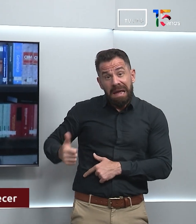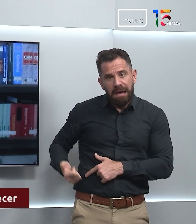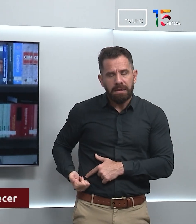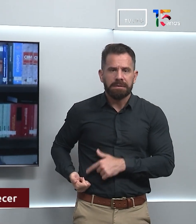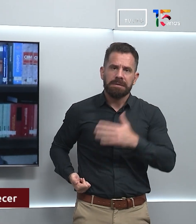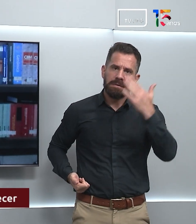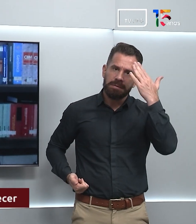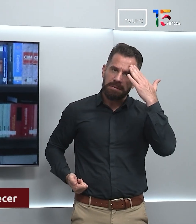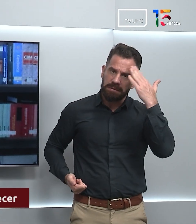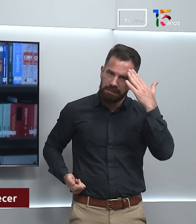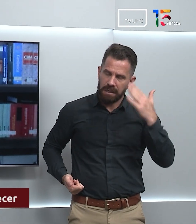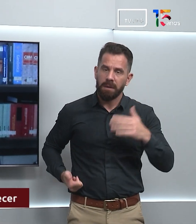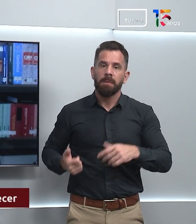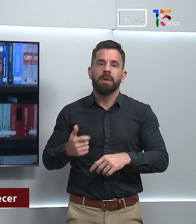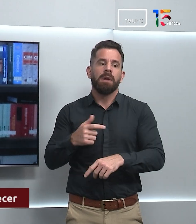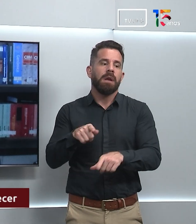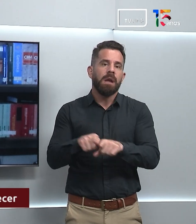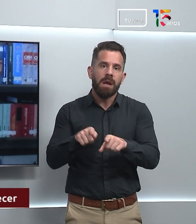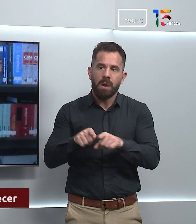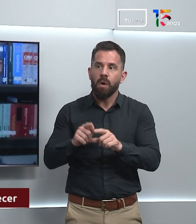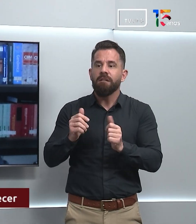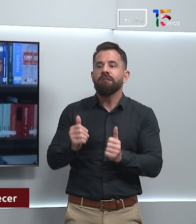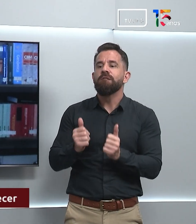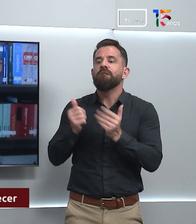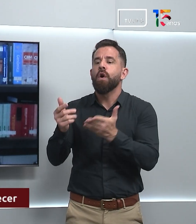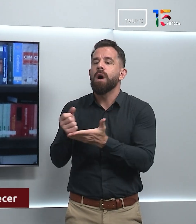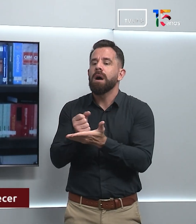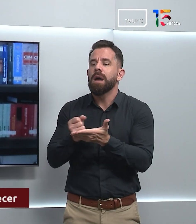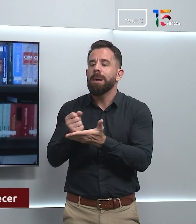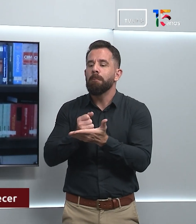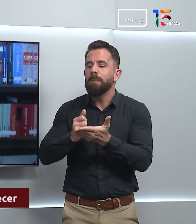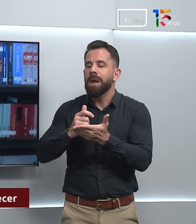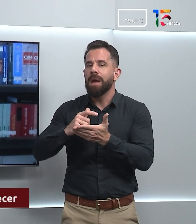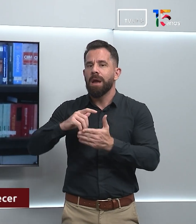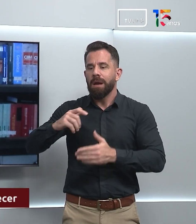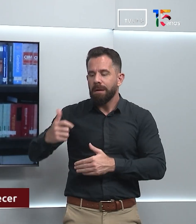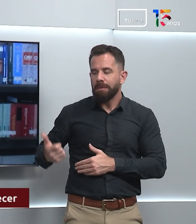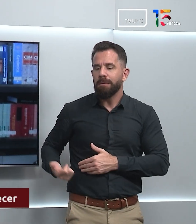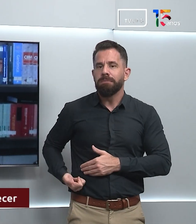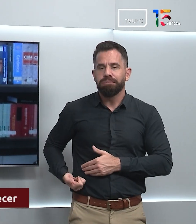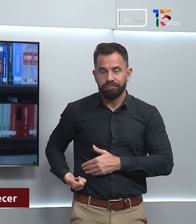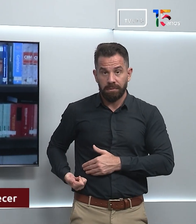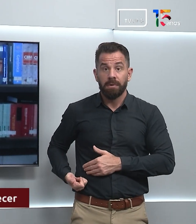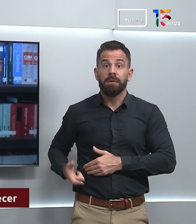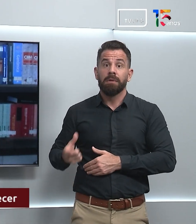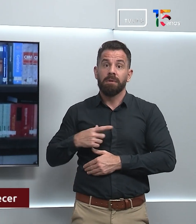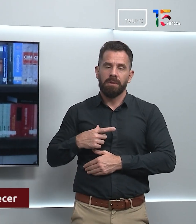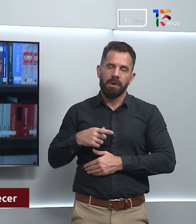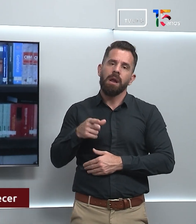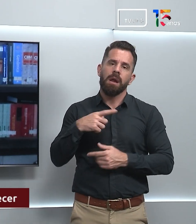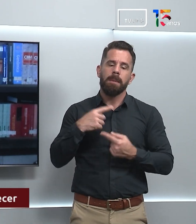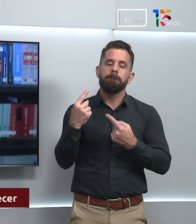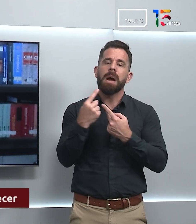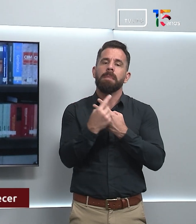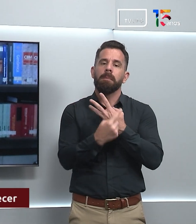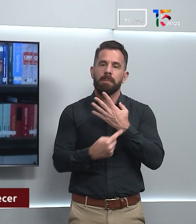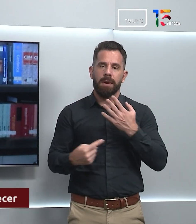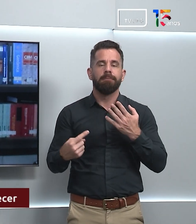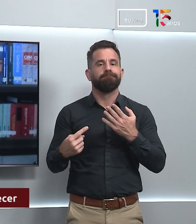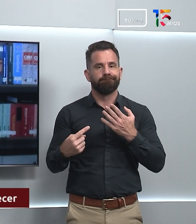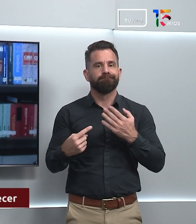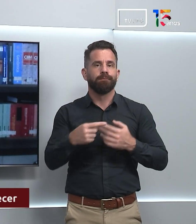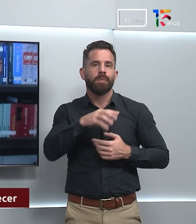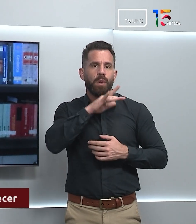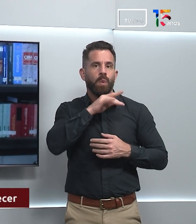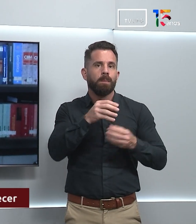injeção, é um medicamento injetável e, portanto, tem os seus efeitos adversos, tem os seus